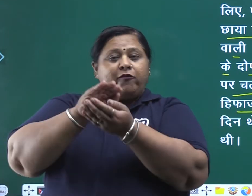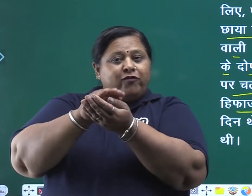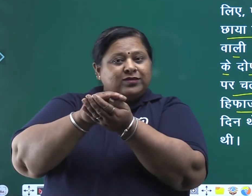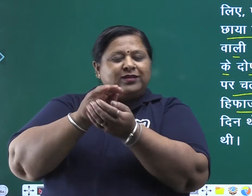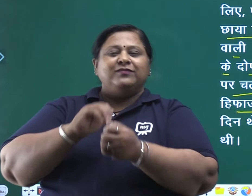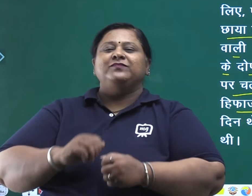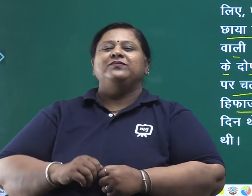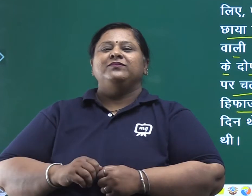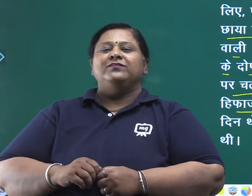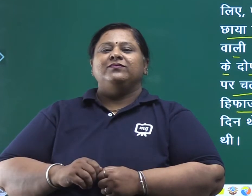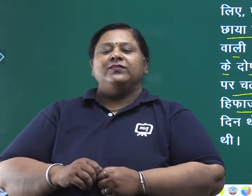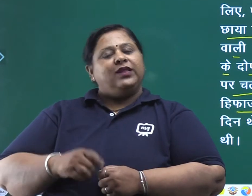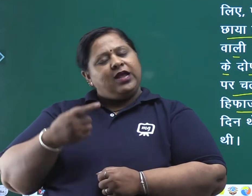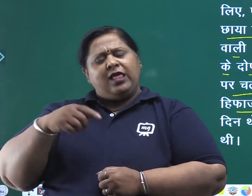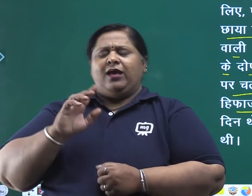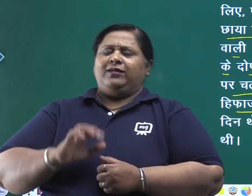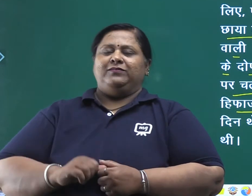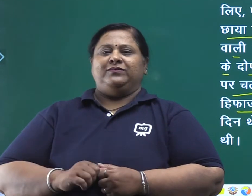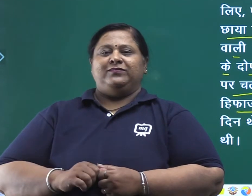हिफाजत कराए।